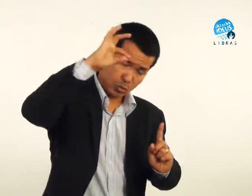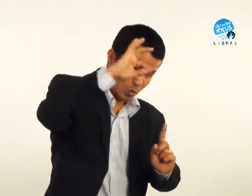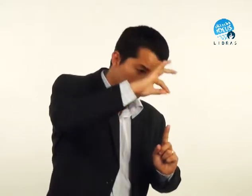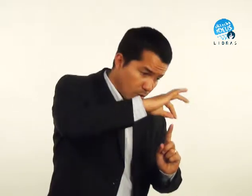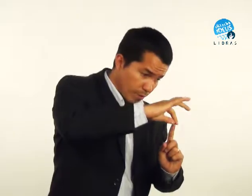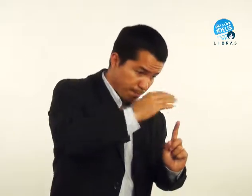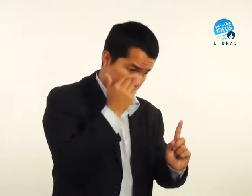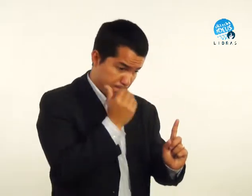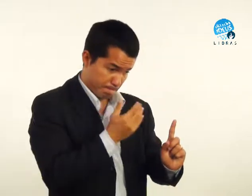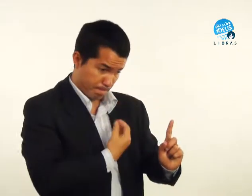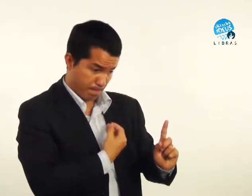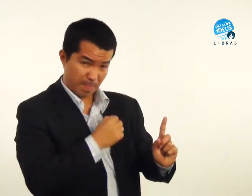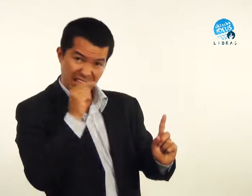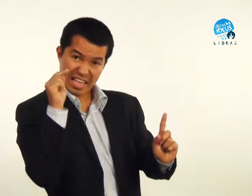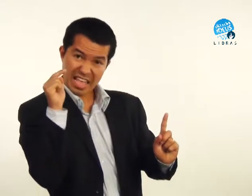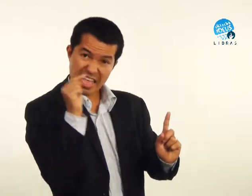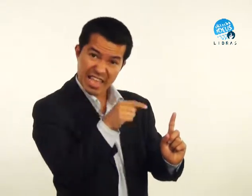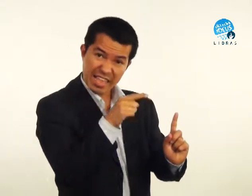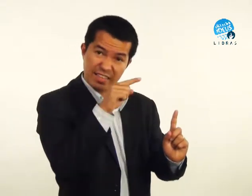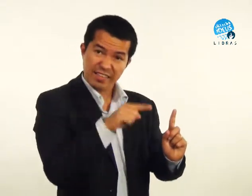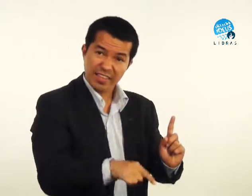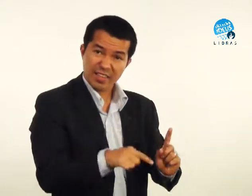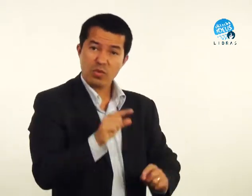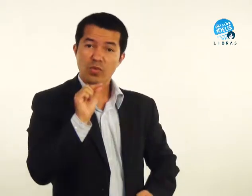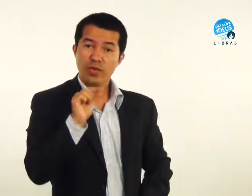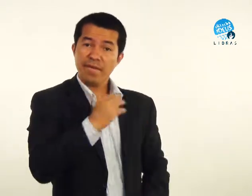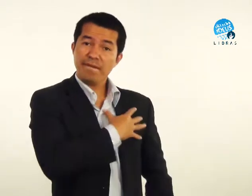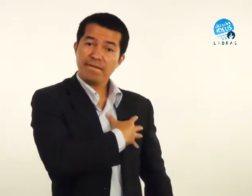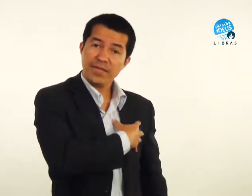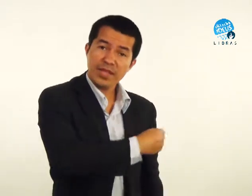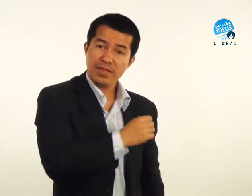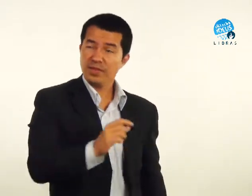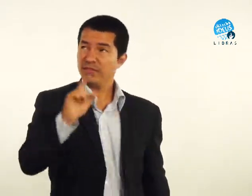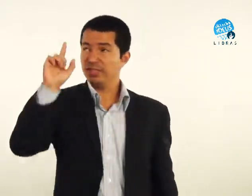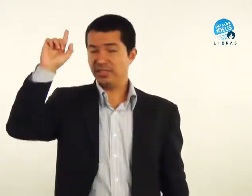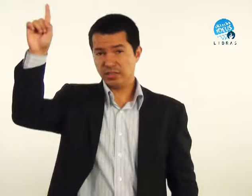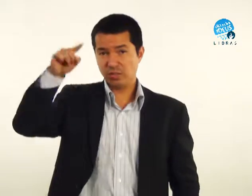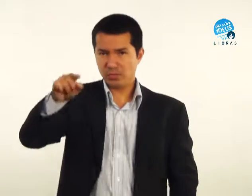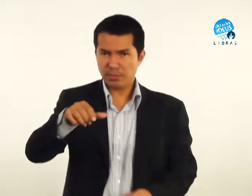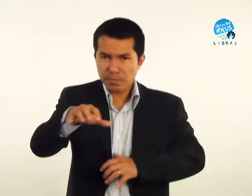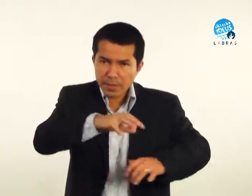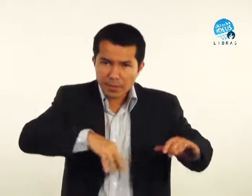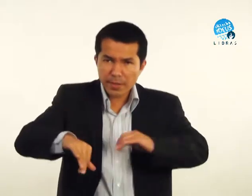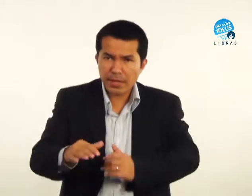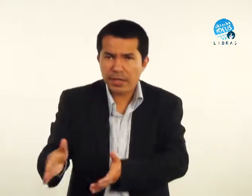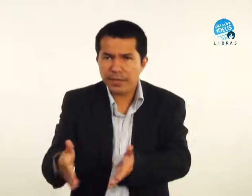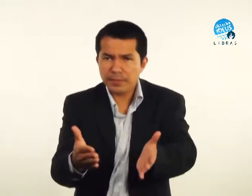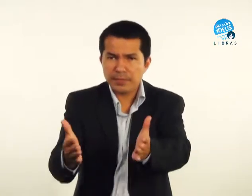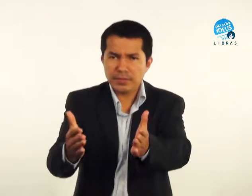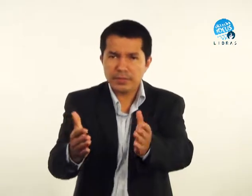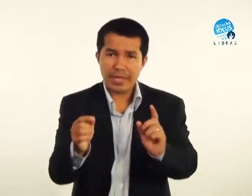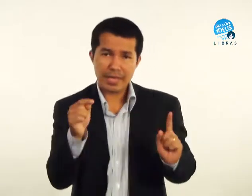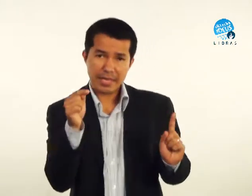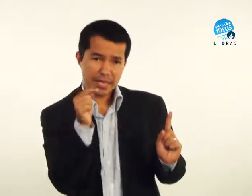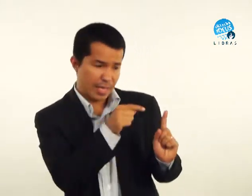Santo sobre ele, esse é aquele que eu falei que você veio preparar o caminho. E esse vai ter